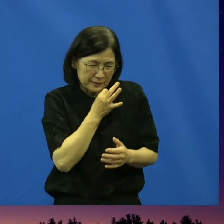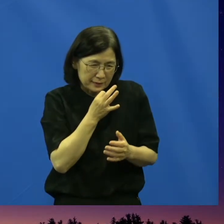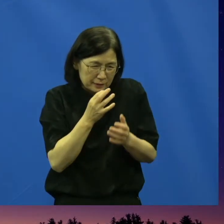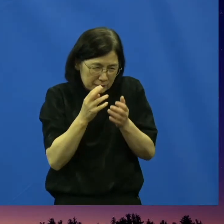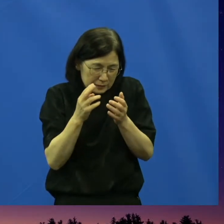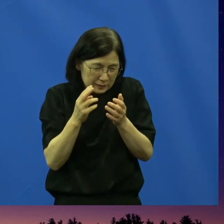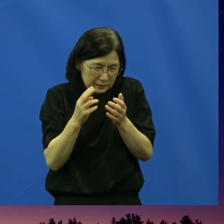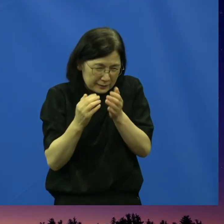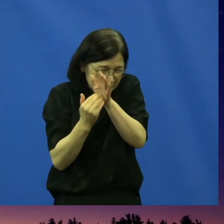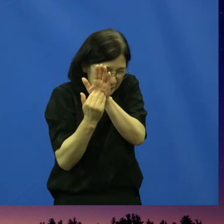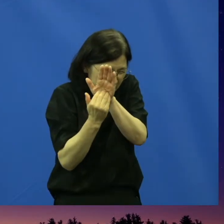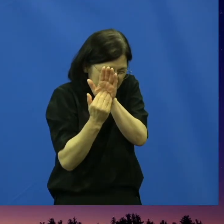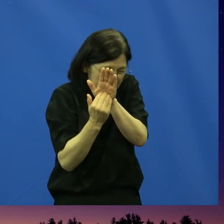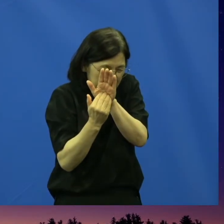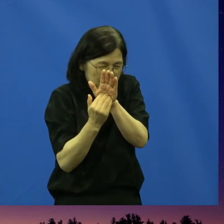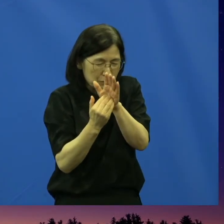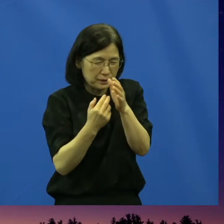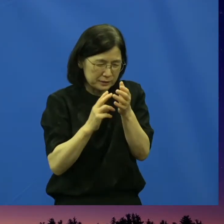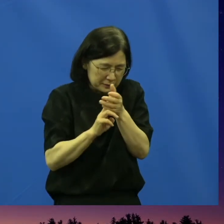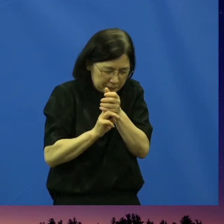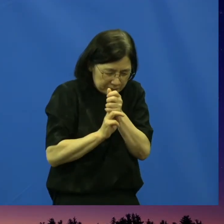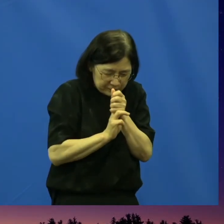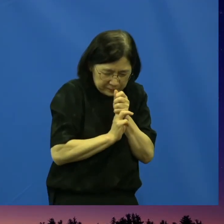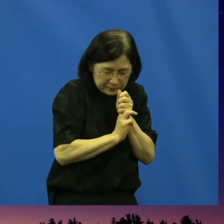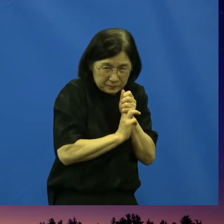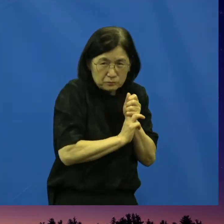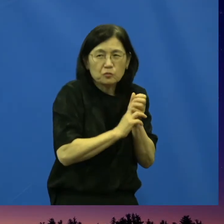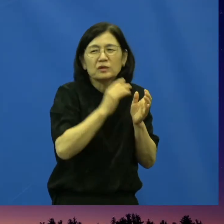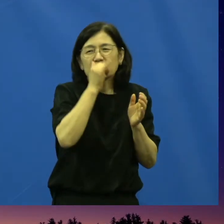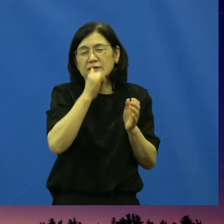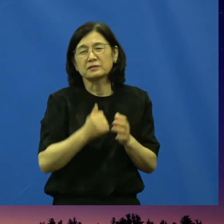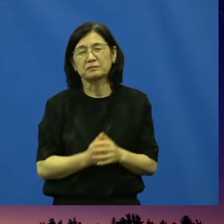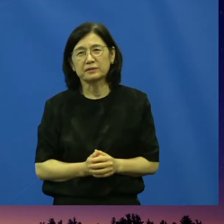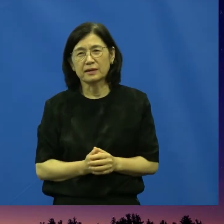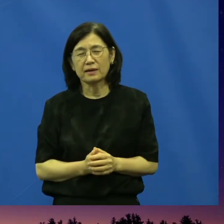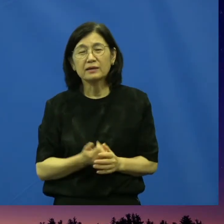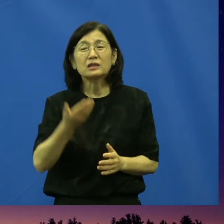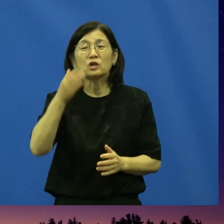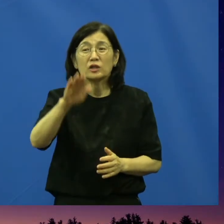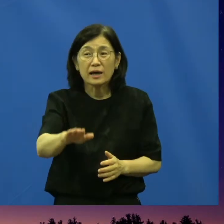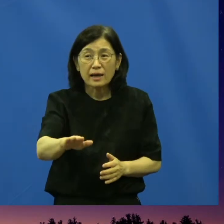그러나 노력해도 그 수치심이 우리의 노력으로는 해결되지 않아요.